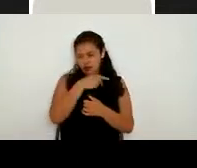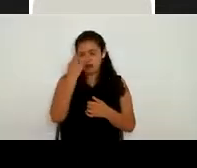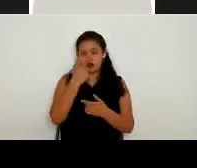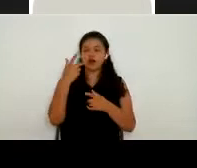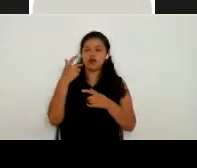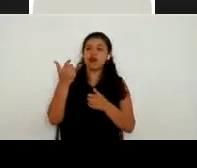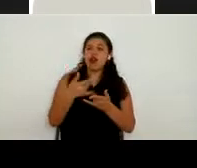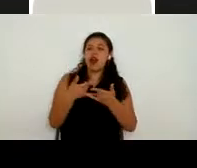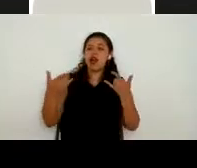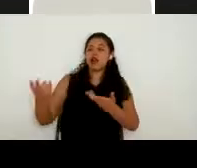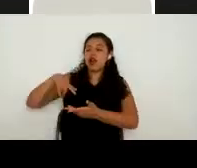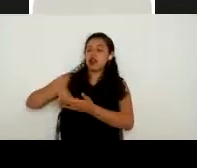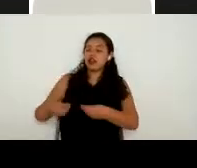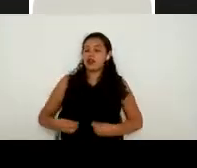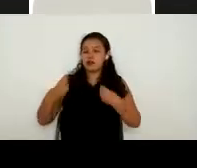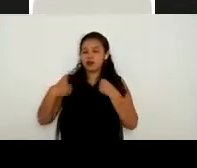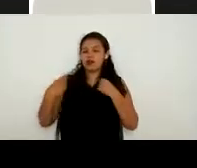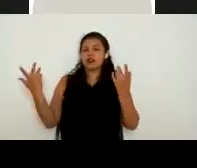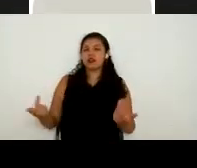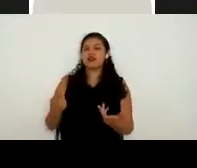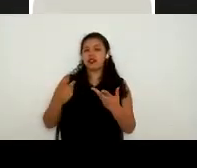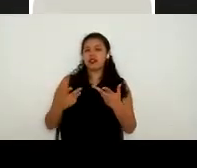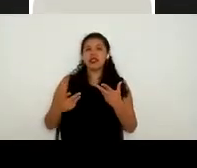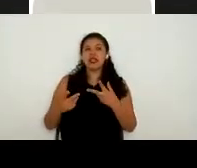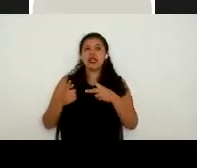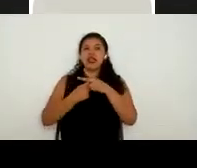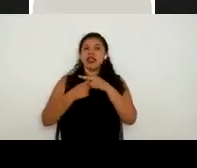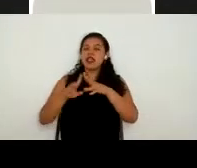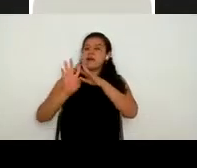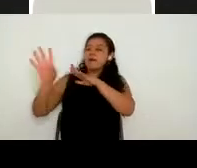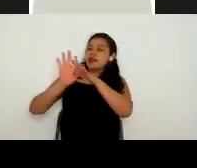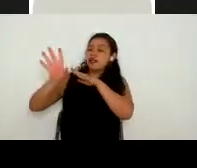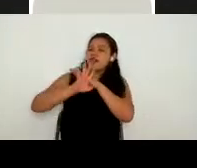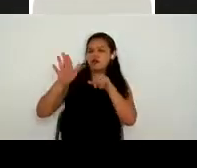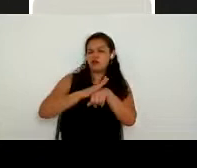causas de la migración entre otros aspectos que él consideraba importante